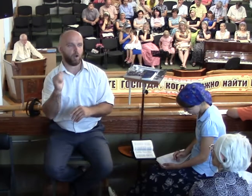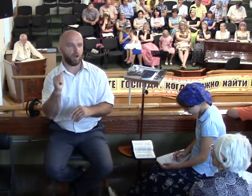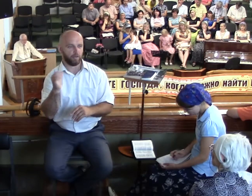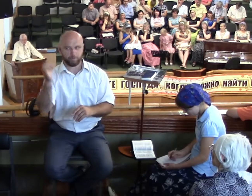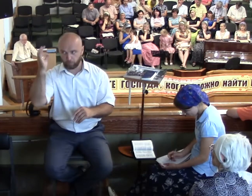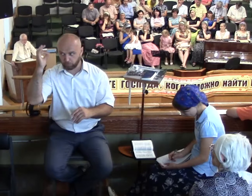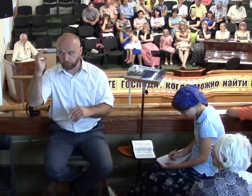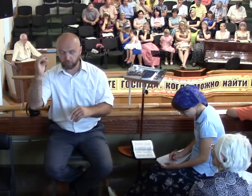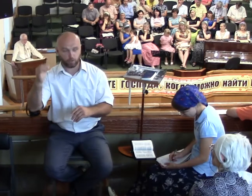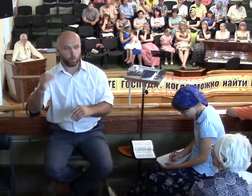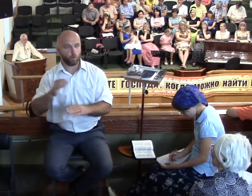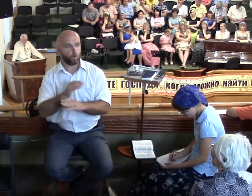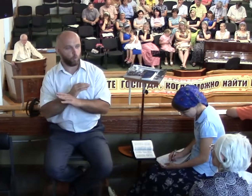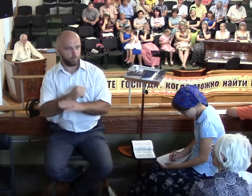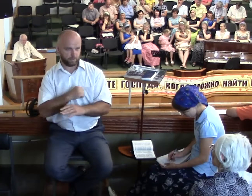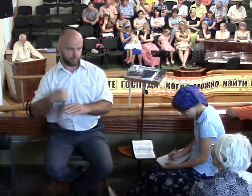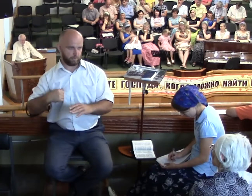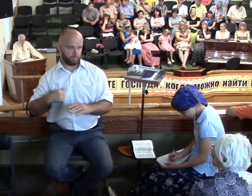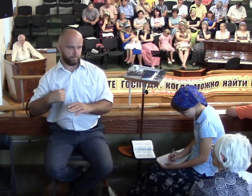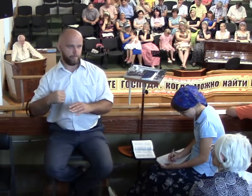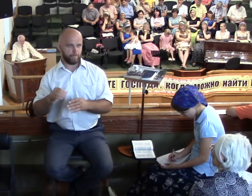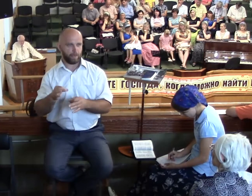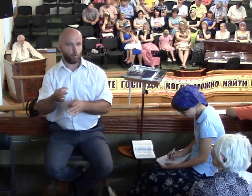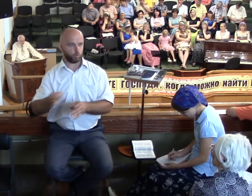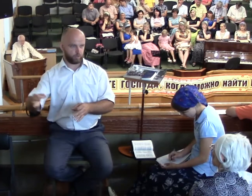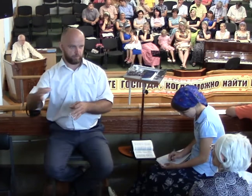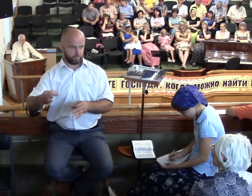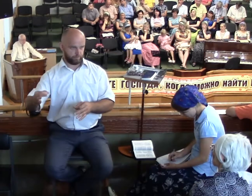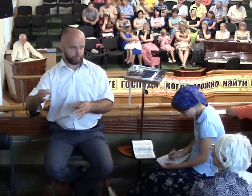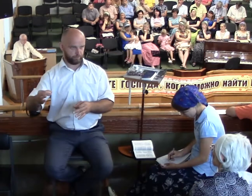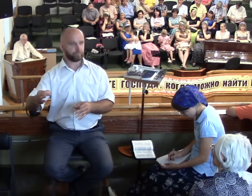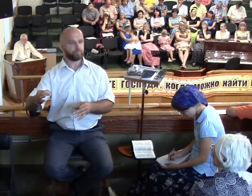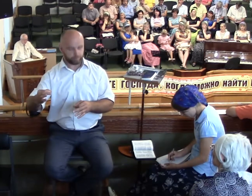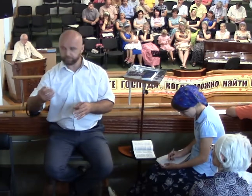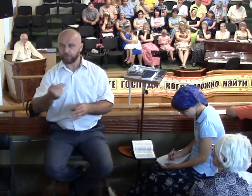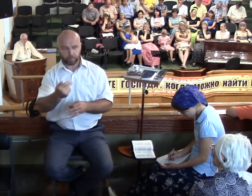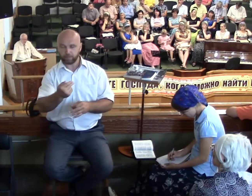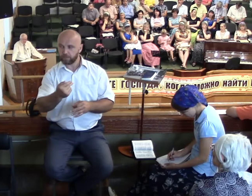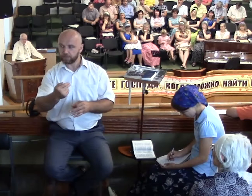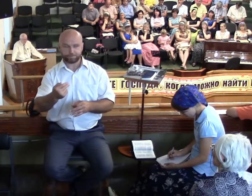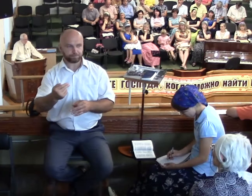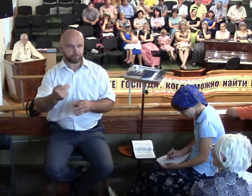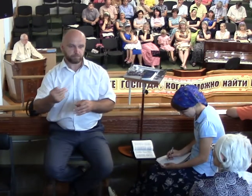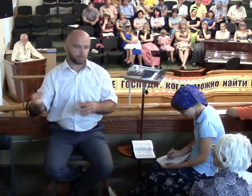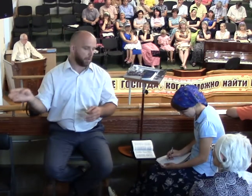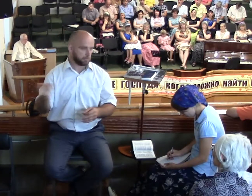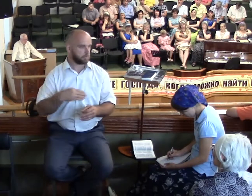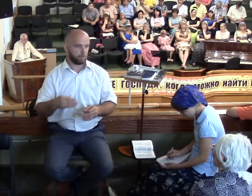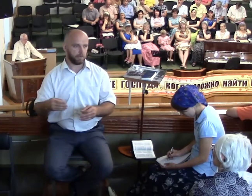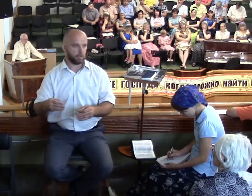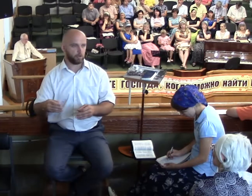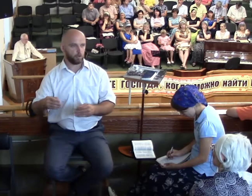не должны ожидать понимания. Мы не должны ожидать, знаете, того, чтобы какую-то лавру в этом